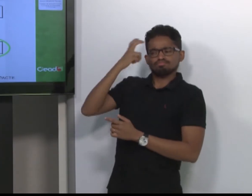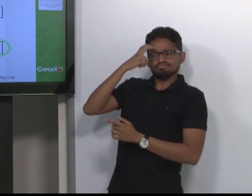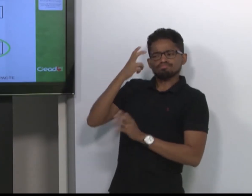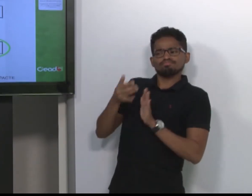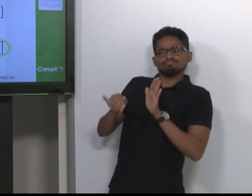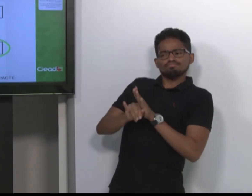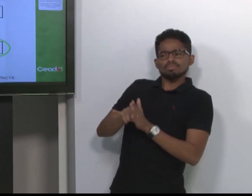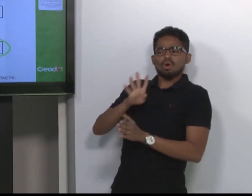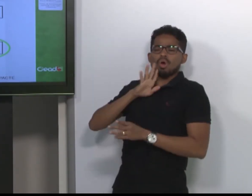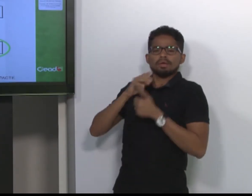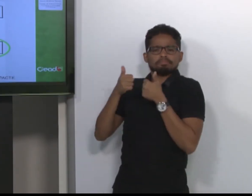identidade surda.